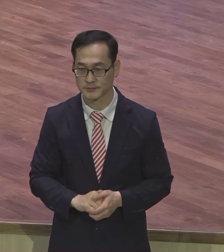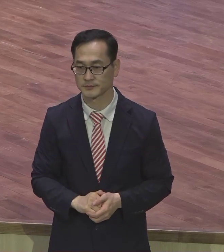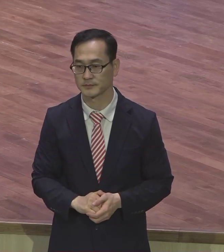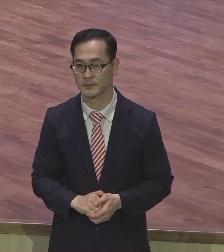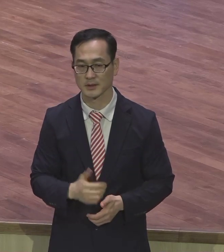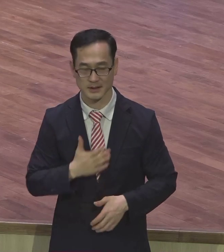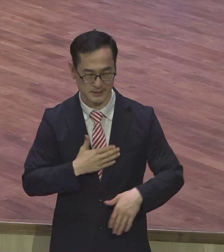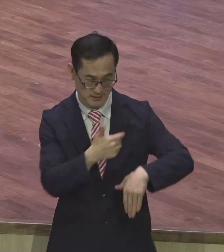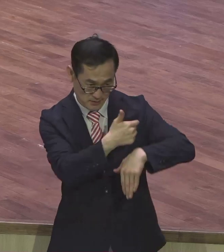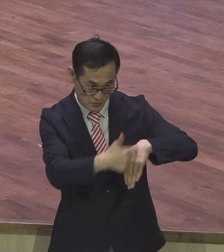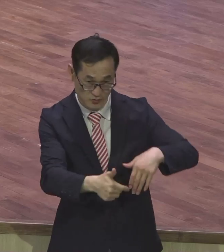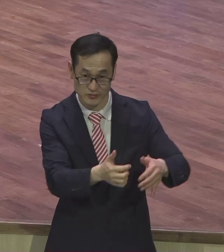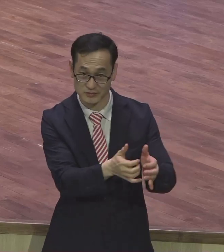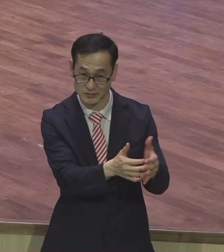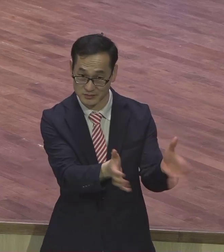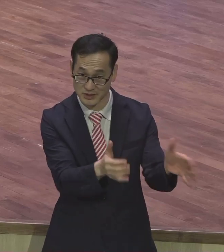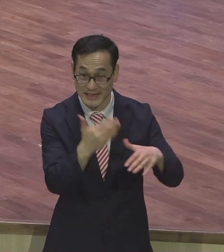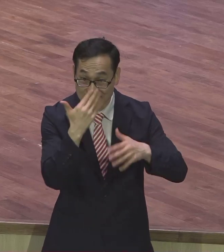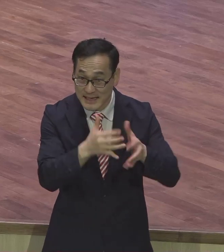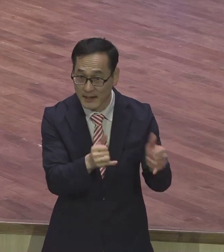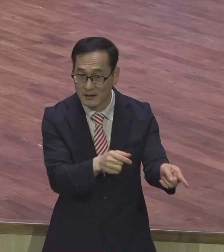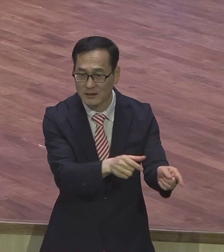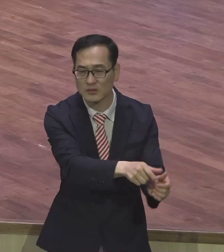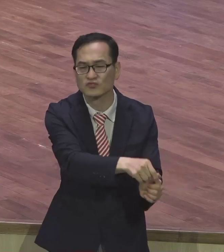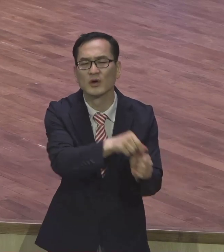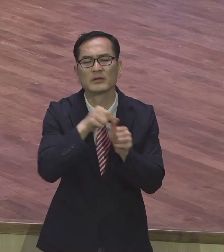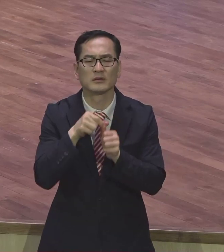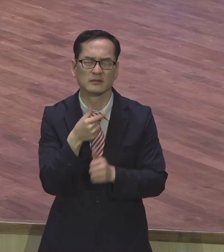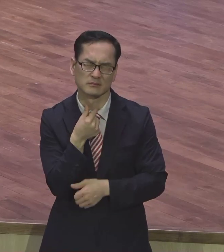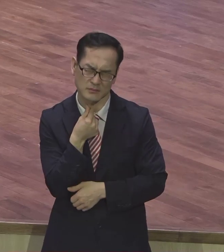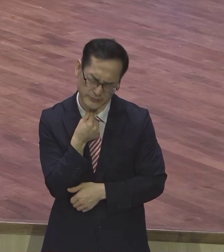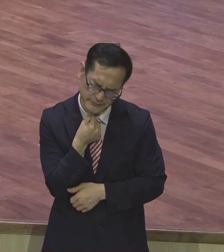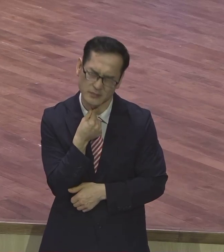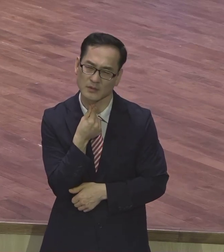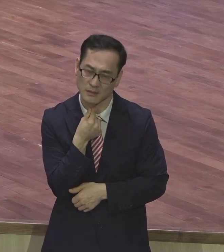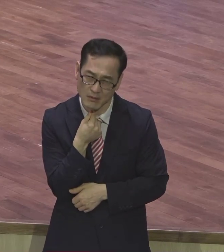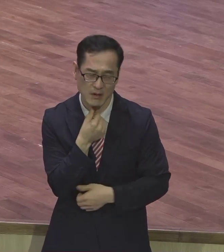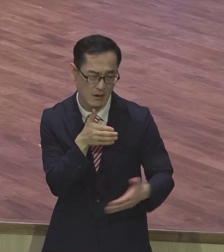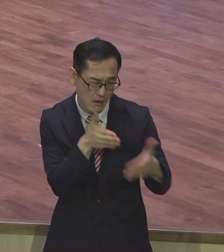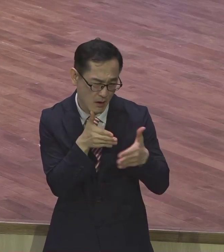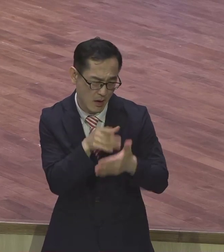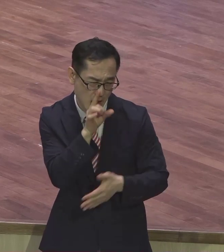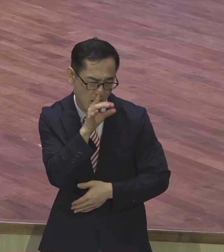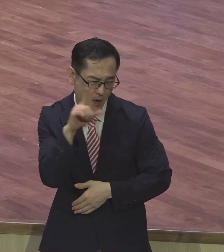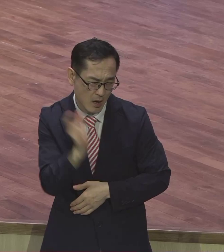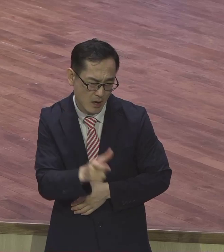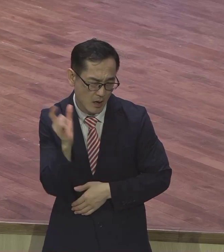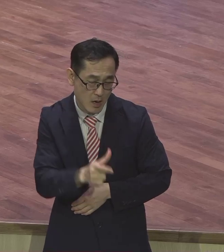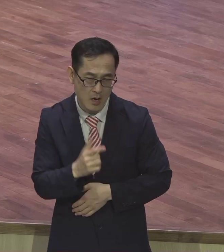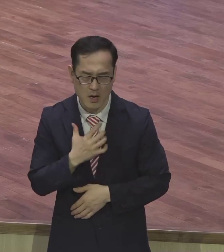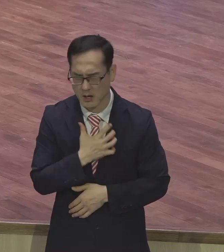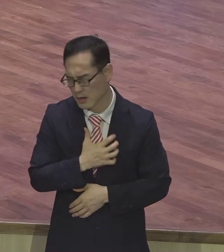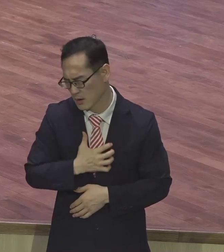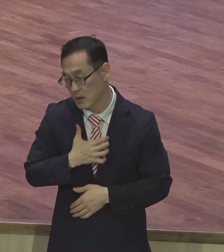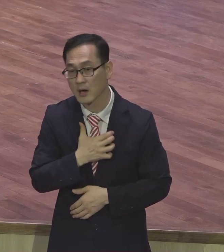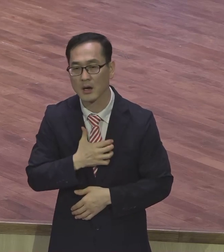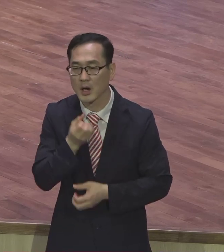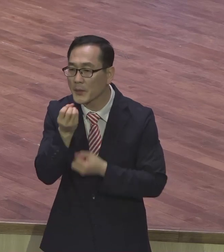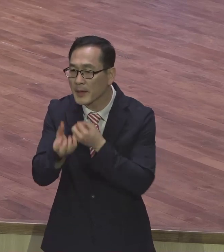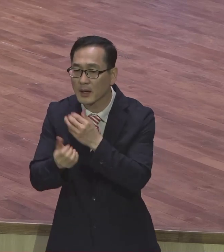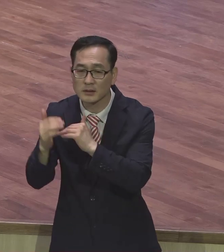자기 동족 구원이라고 그랬어요 너무 고통스럽다 이렇게 표현을 할 정도면